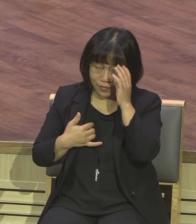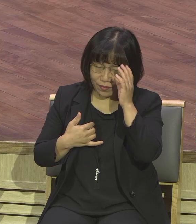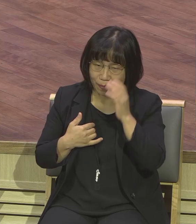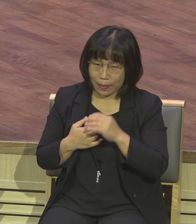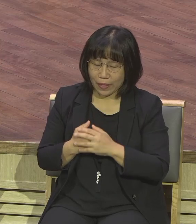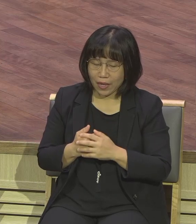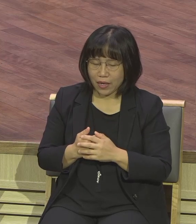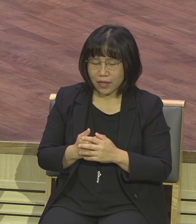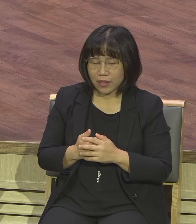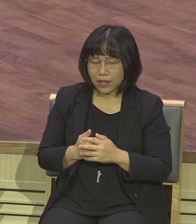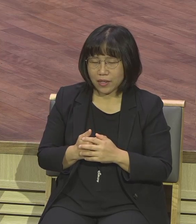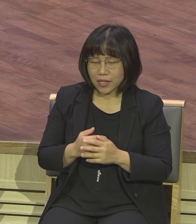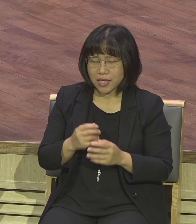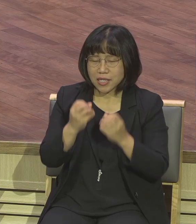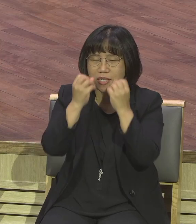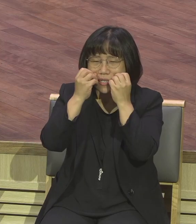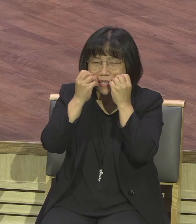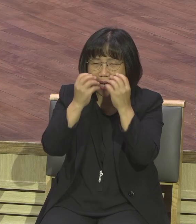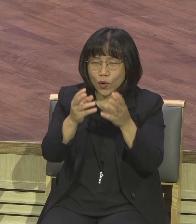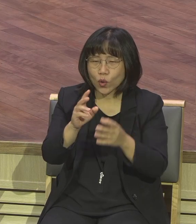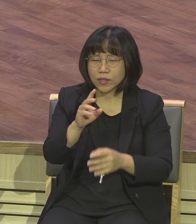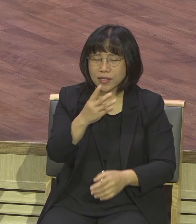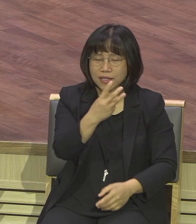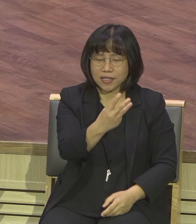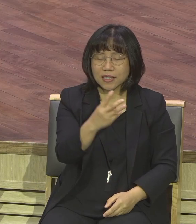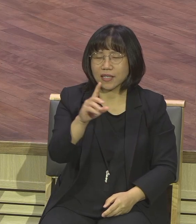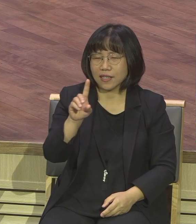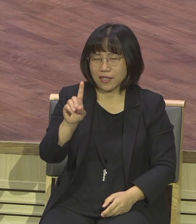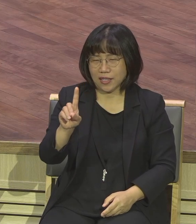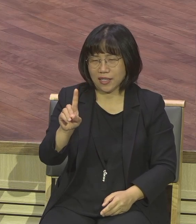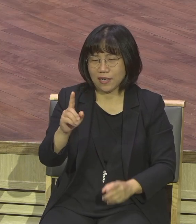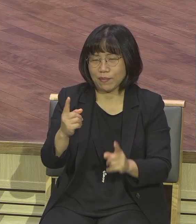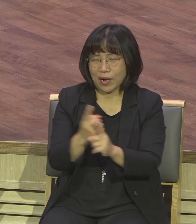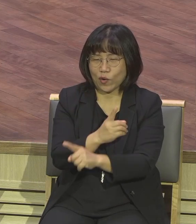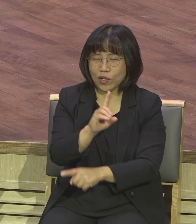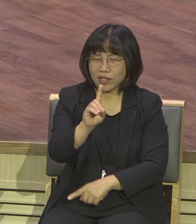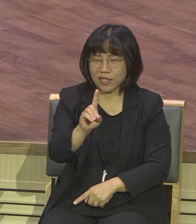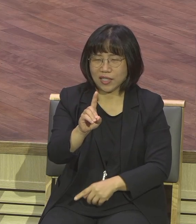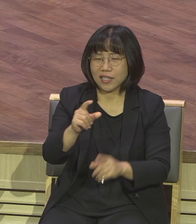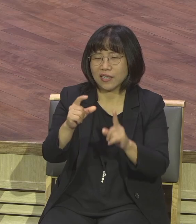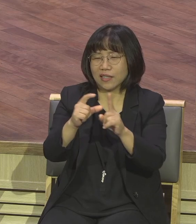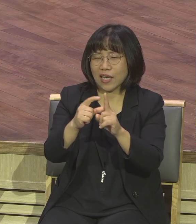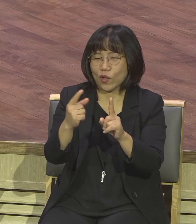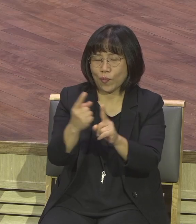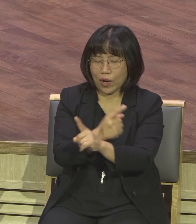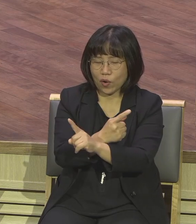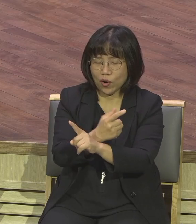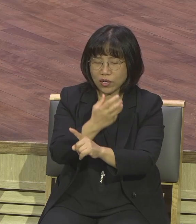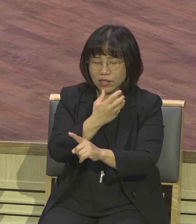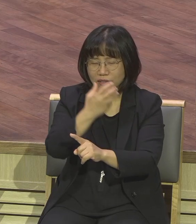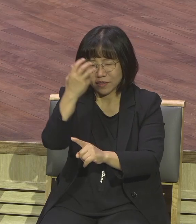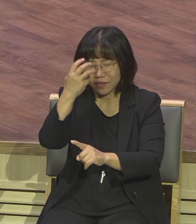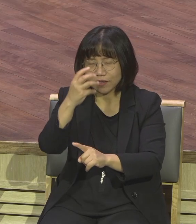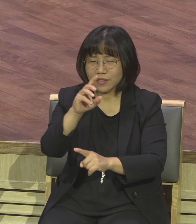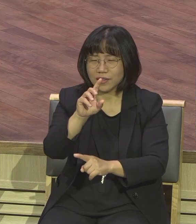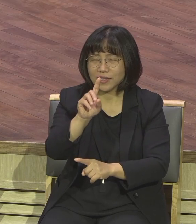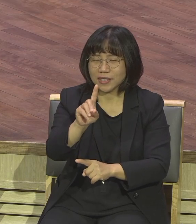바꿨어요. New 3D다 그랬어요. New 3D. 같은 3D인데, 이렇게 사람이 은혜를 받고 나니까 사람이 확